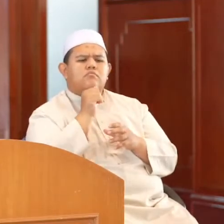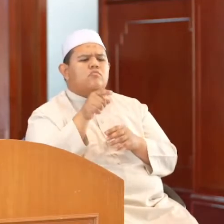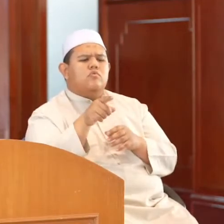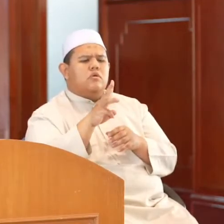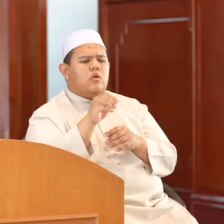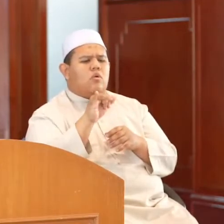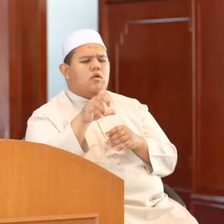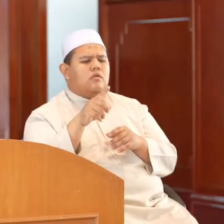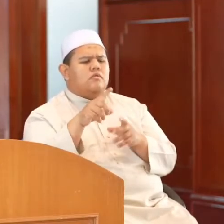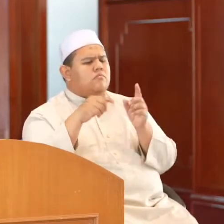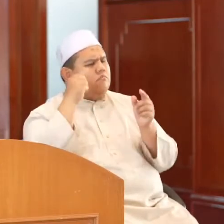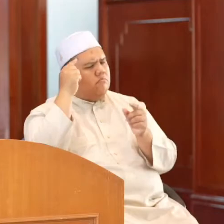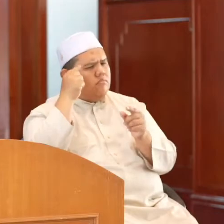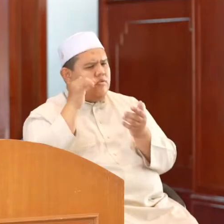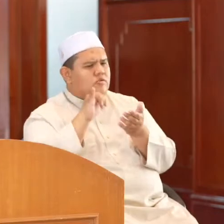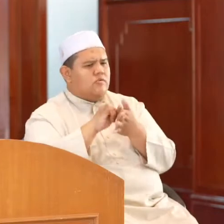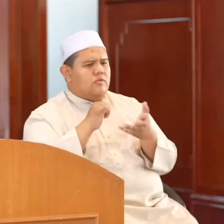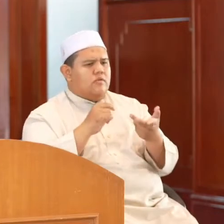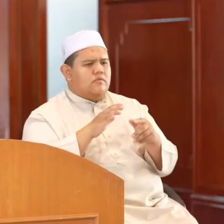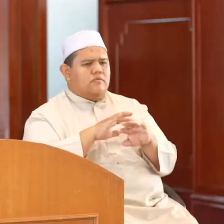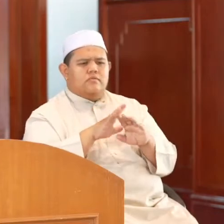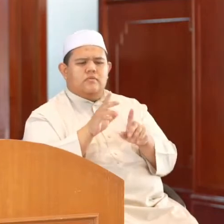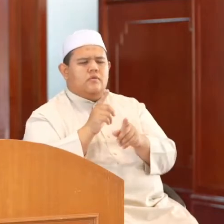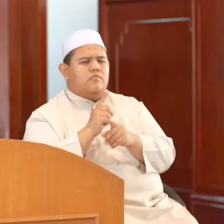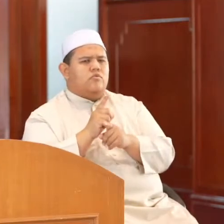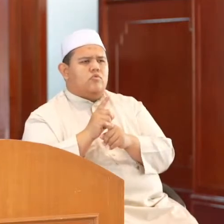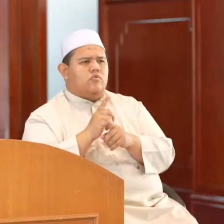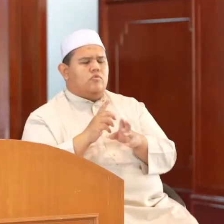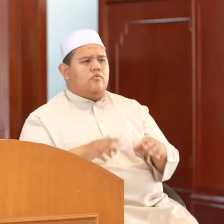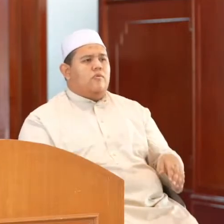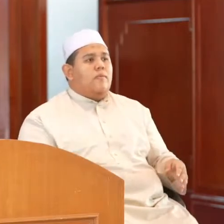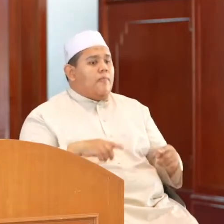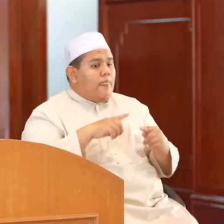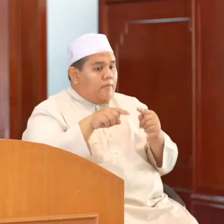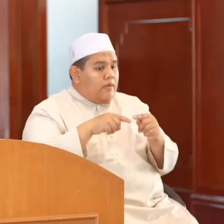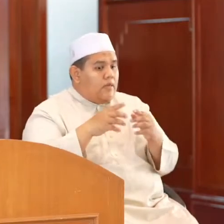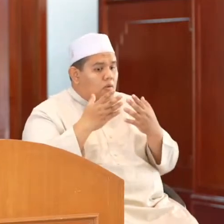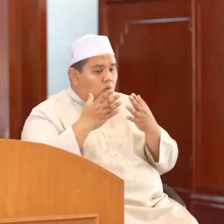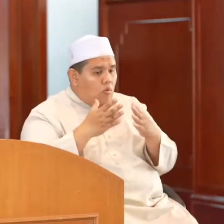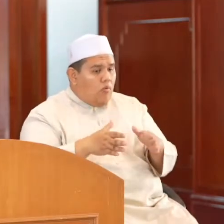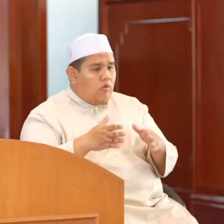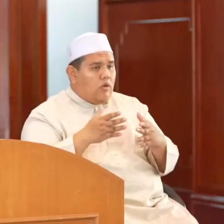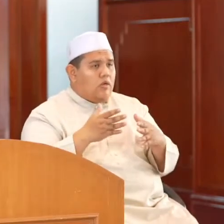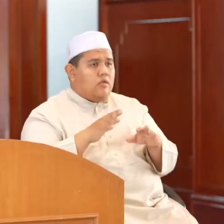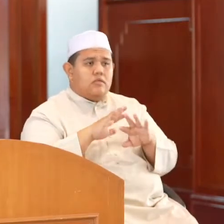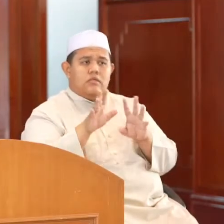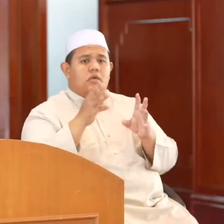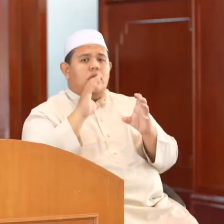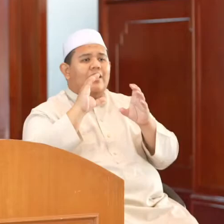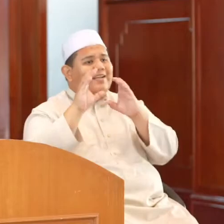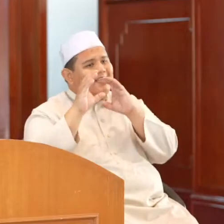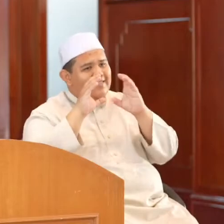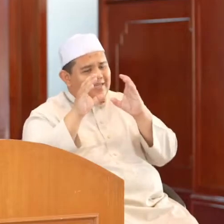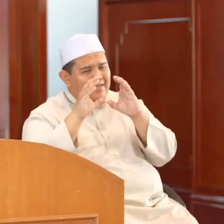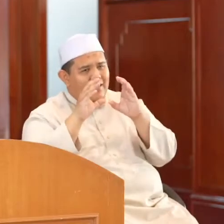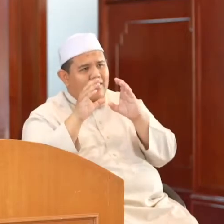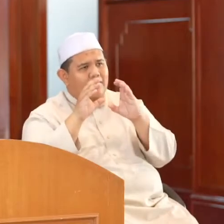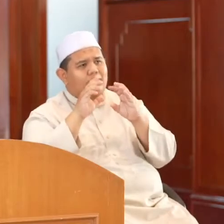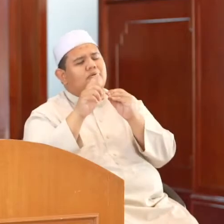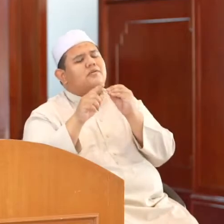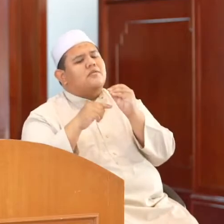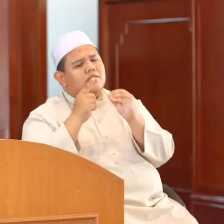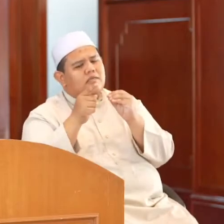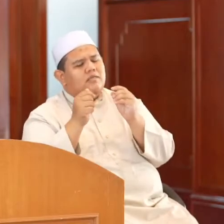ni, gila. Ini tak ini ni. Bila dah orang tidak membicarakan halnya dan